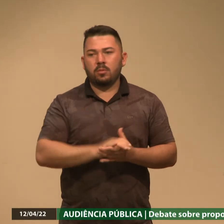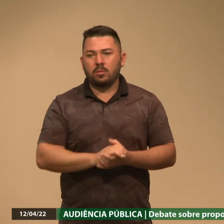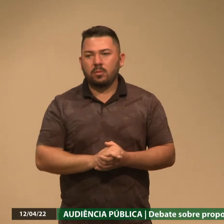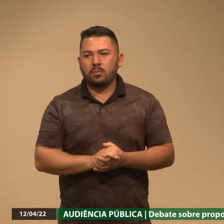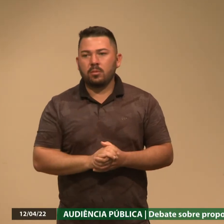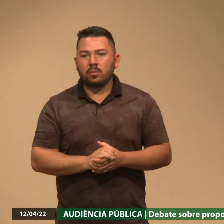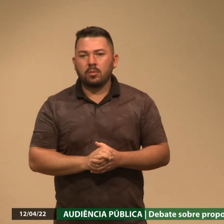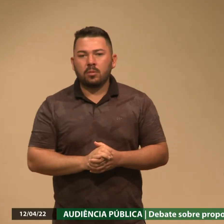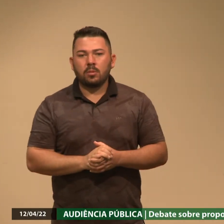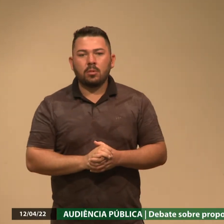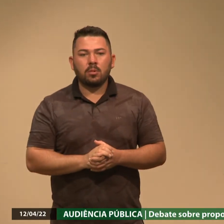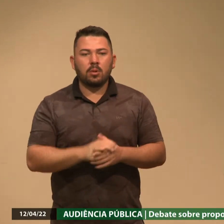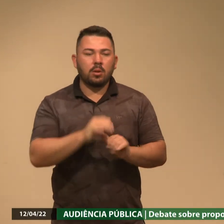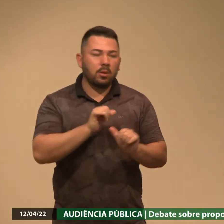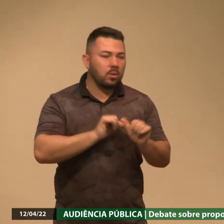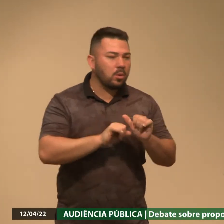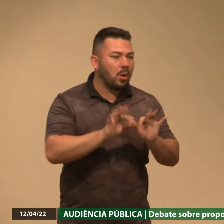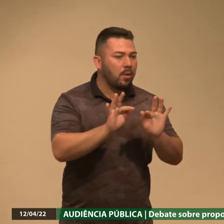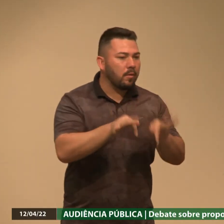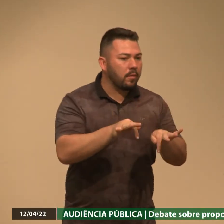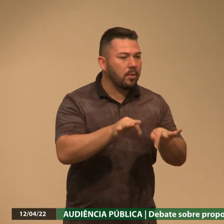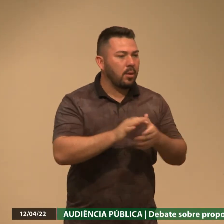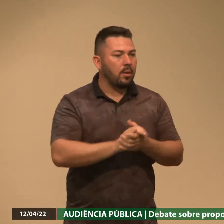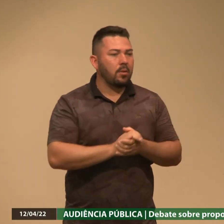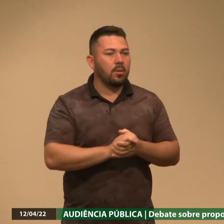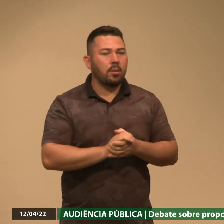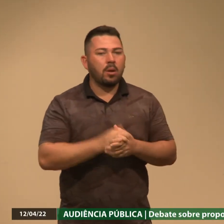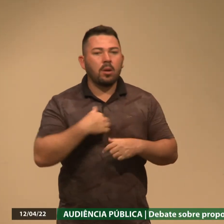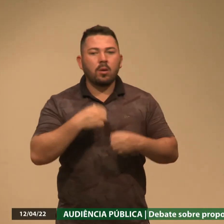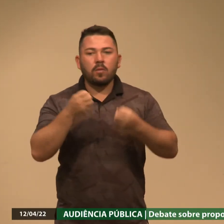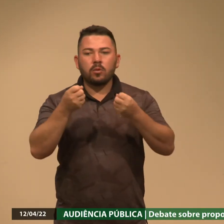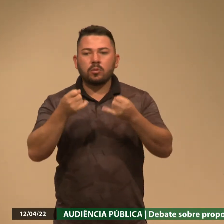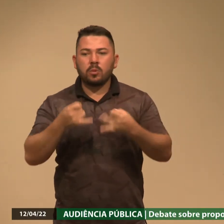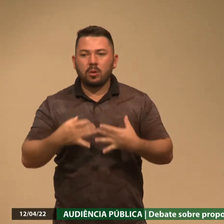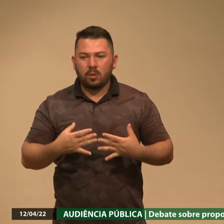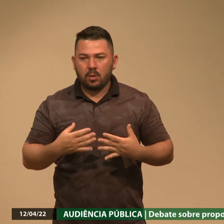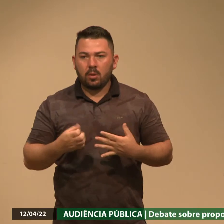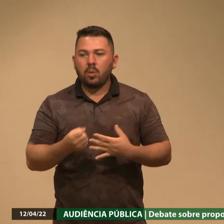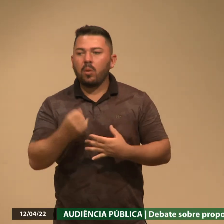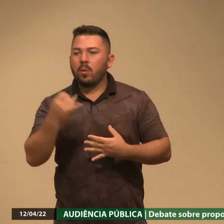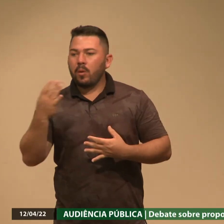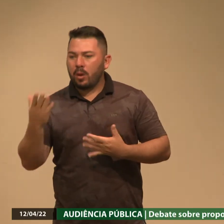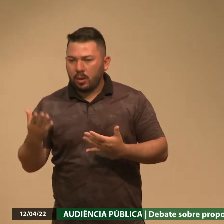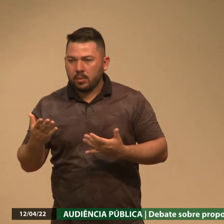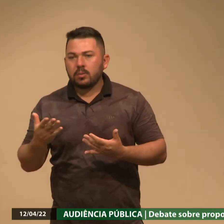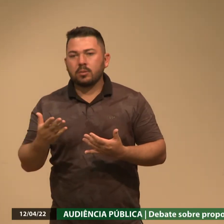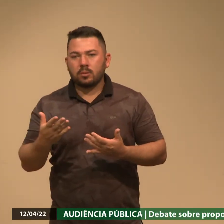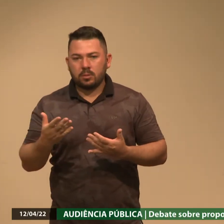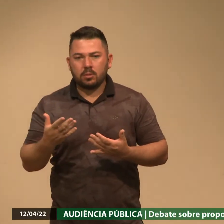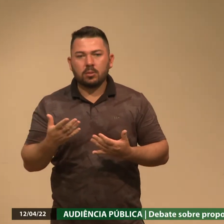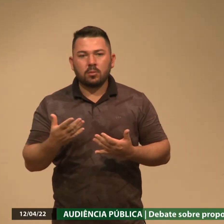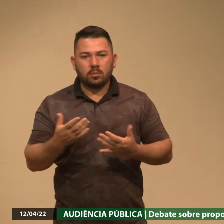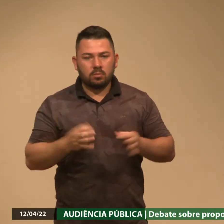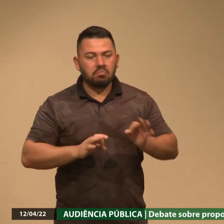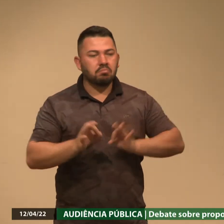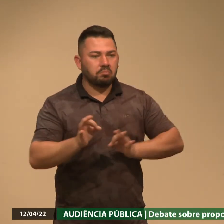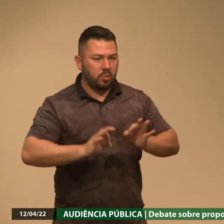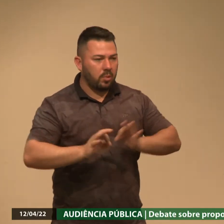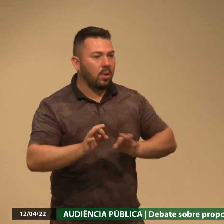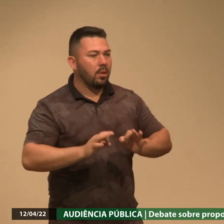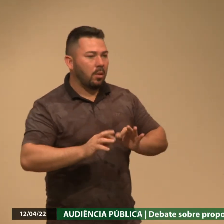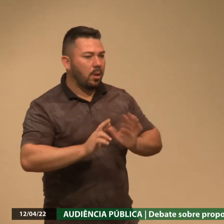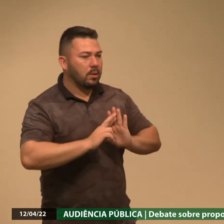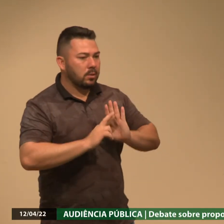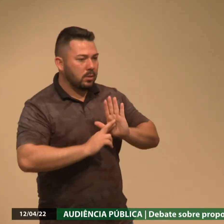ao término dessa dessa audiência vou explicar quais serão os encaminhamentos que nós vamos tomar a partir de aqui de